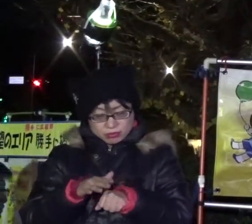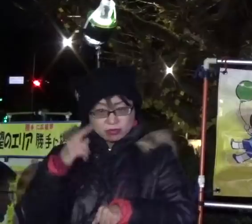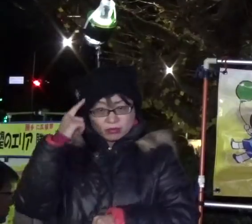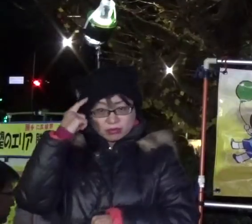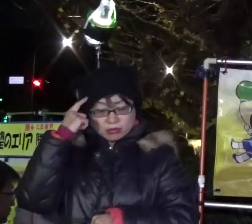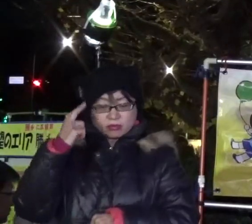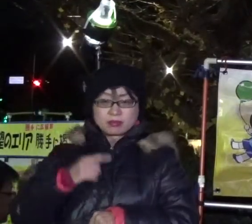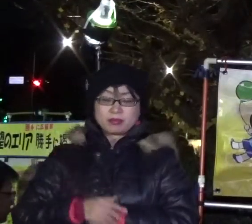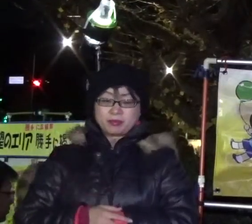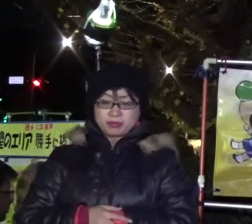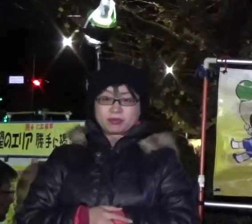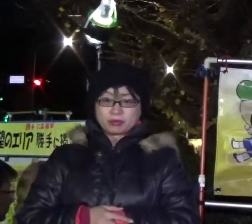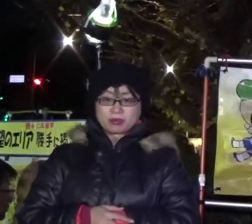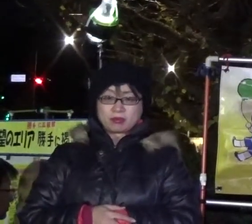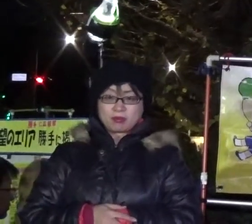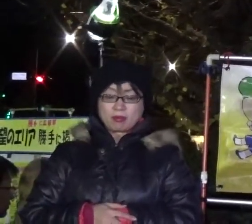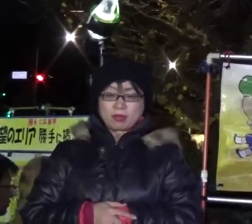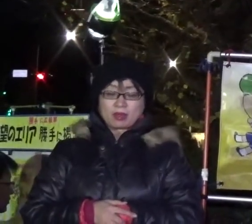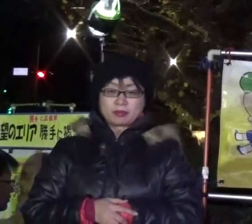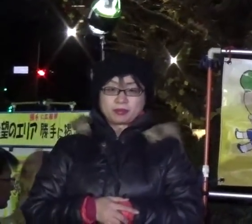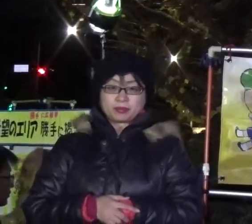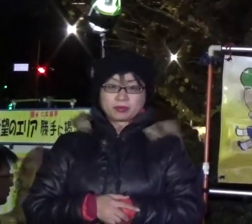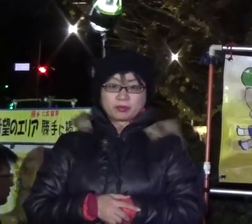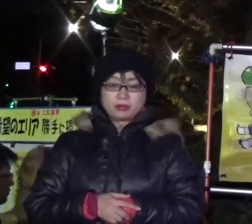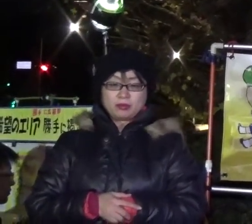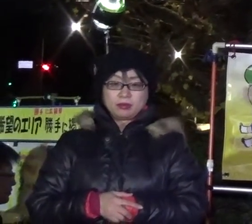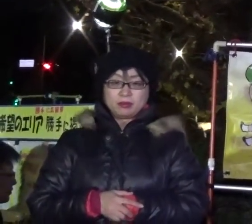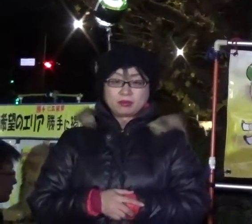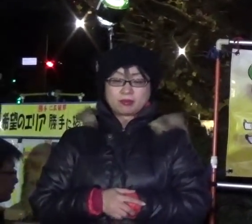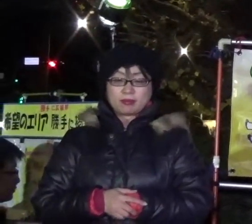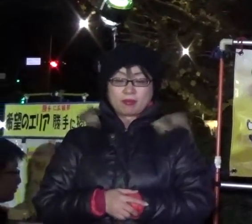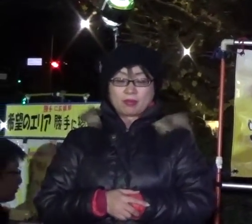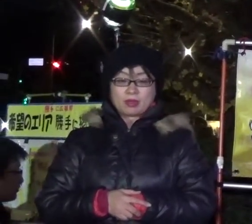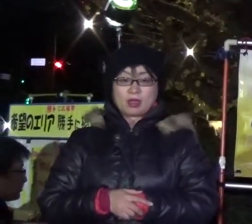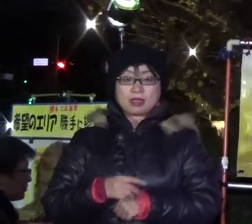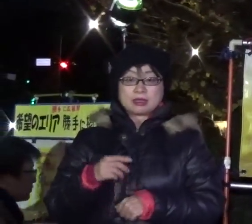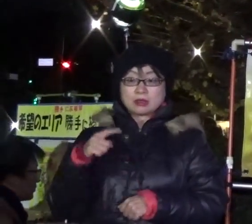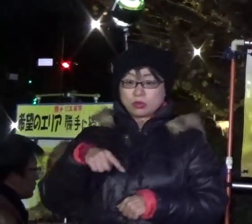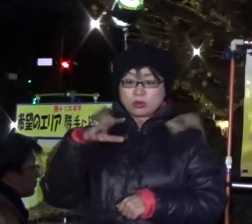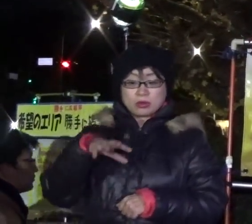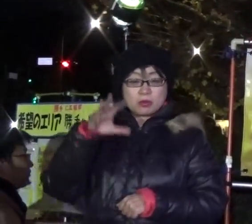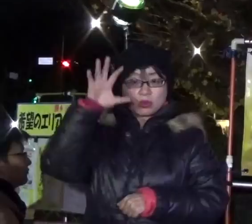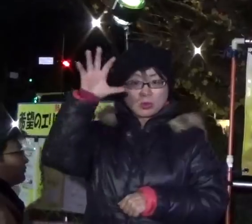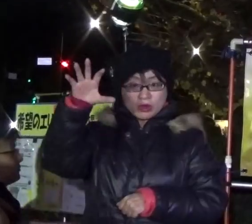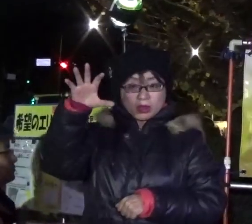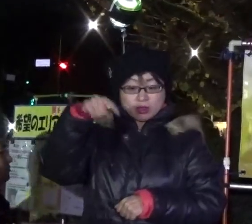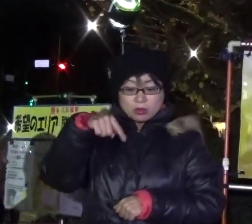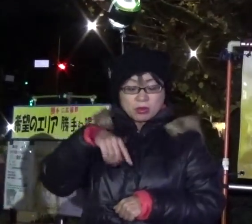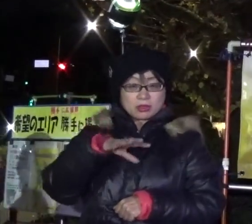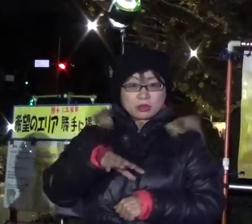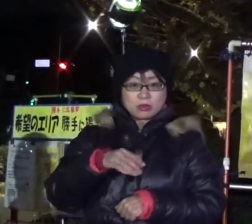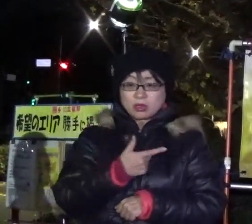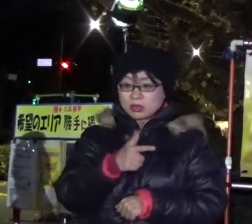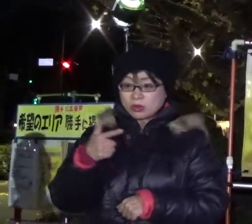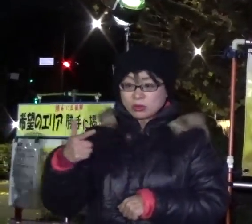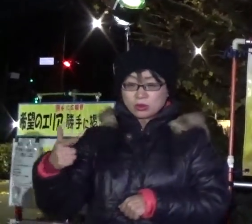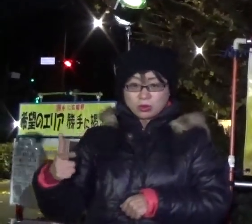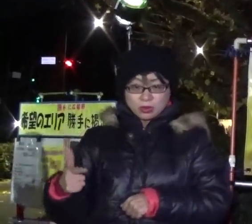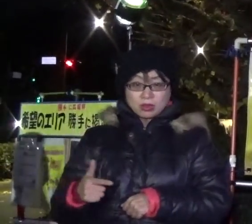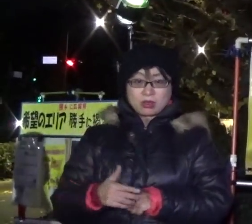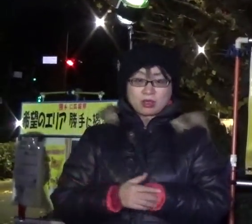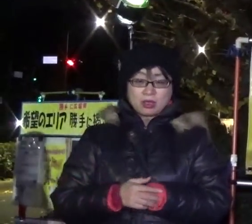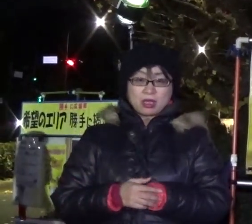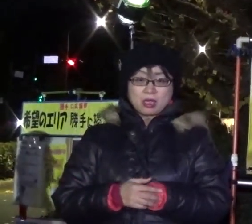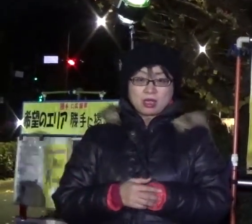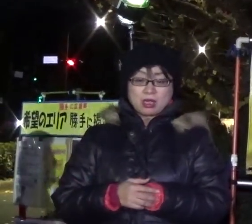を本当に実感した今年でした。で本題に入ります。希望のエリアでいろんな人と知り合ったんですけど、その中に一人ト